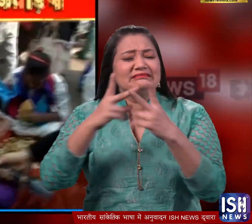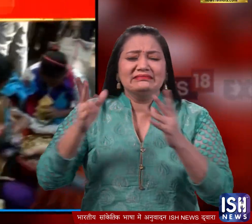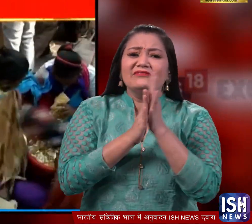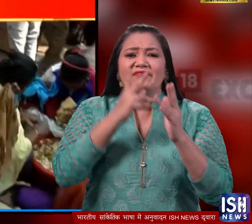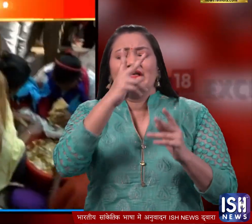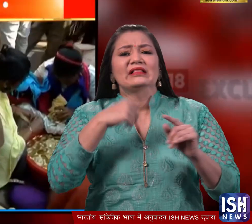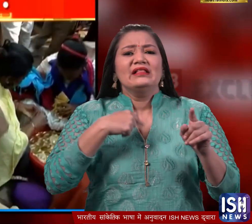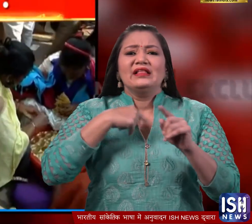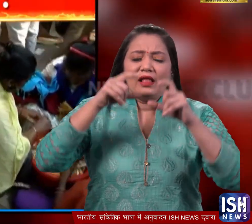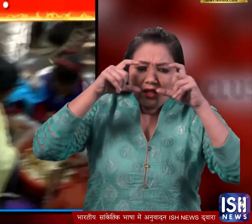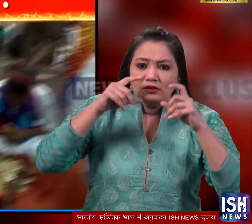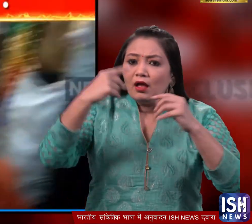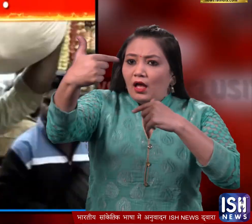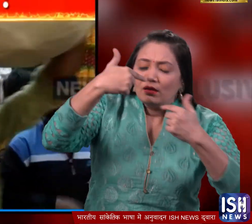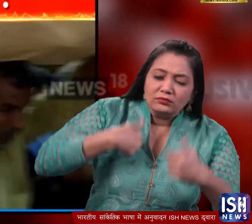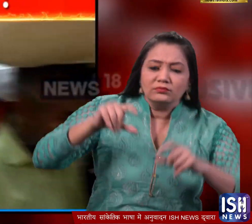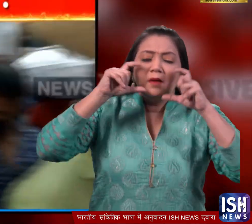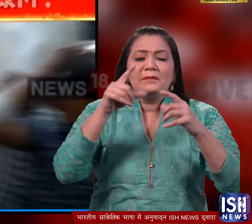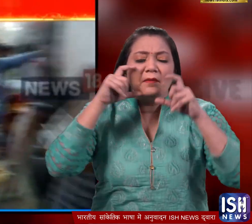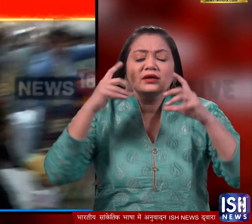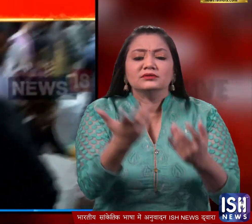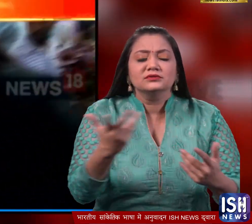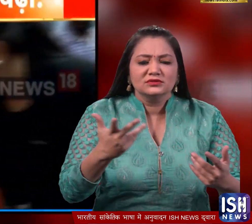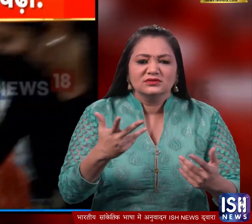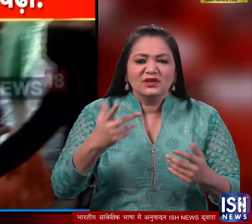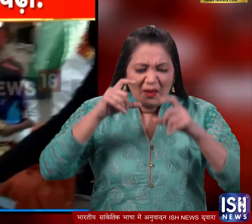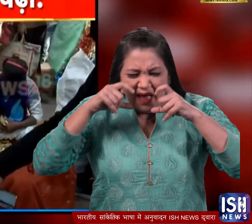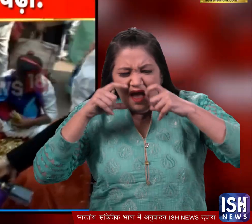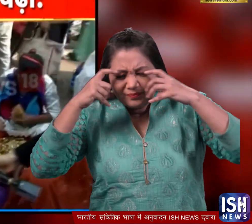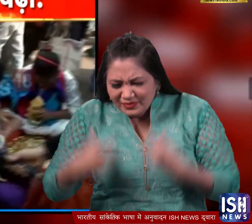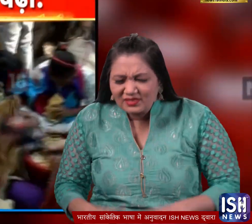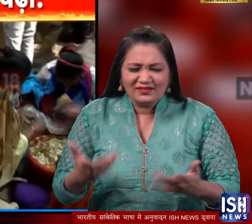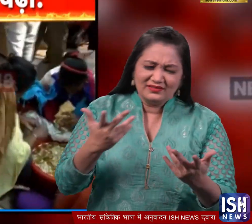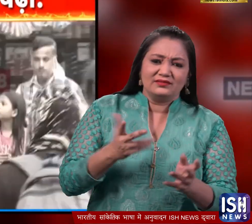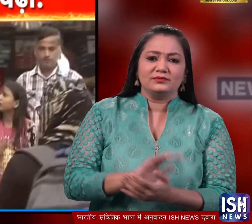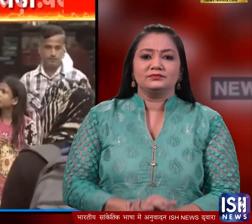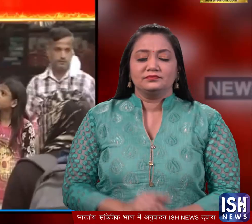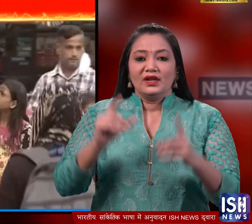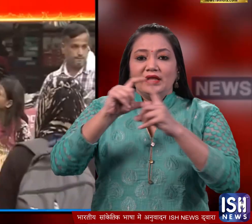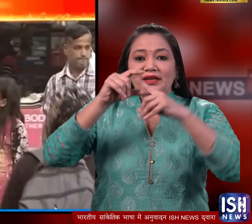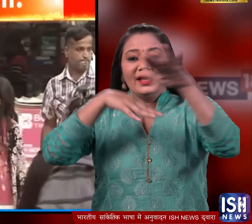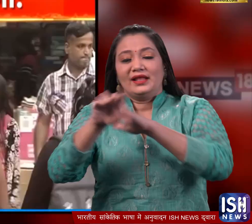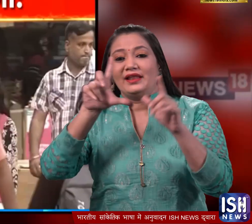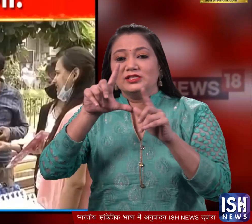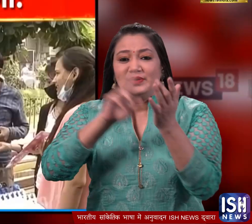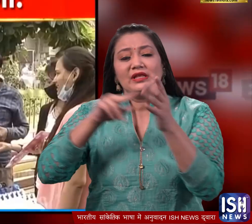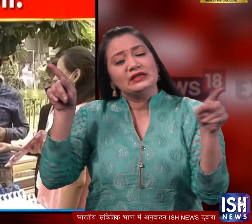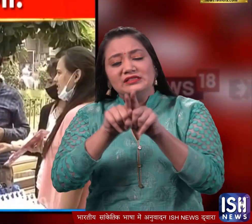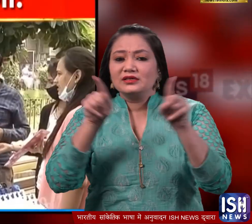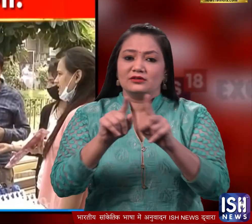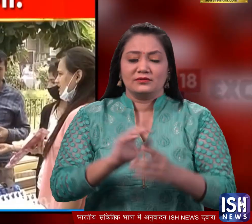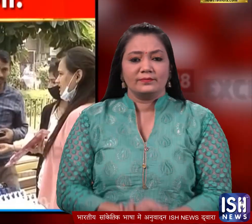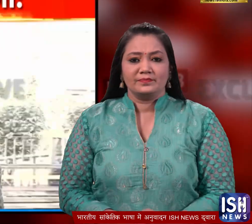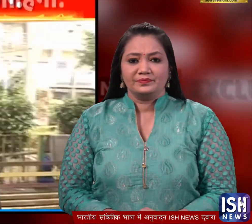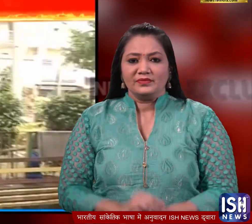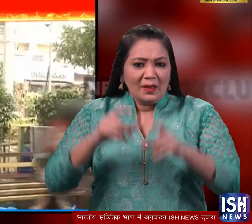और कैमरा देखते ही अपना चेहरा ढकने लगे। मास्क कहाँ है आपका? मास्क लगा गिर गया हमारा। दिल्ली के लाजपत नगर मार्केट का हाल भी